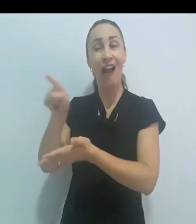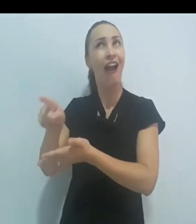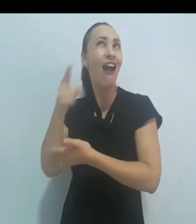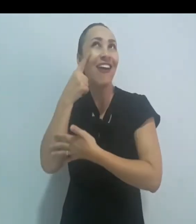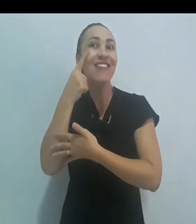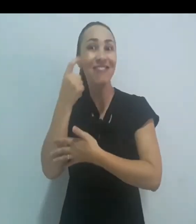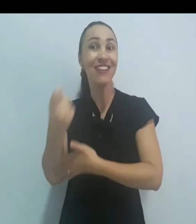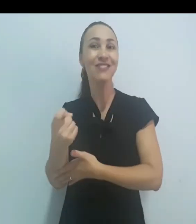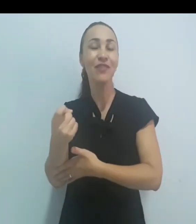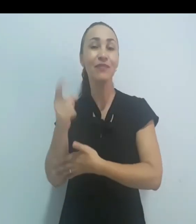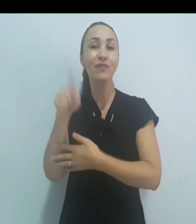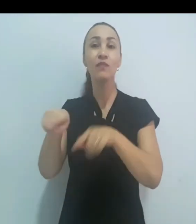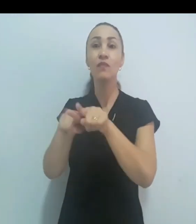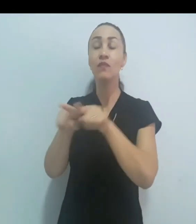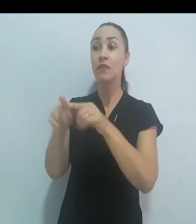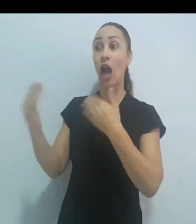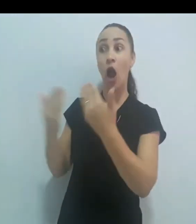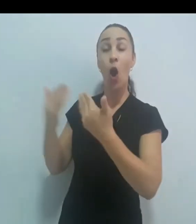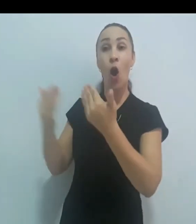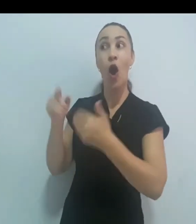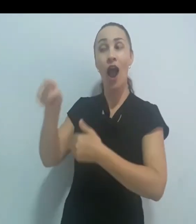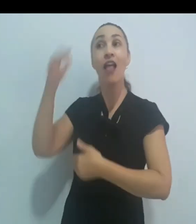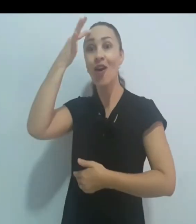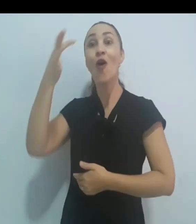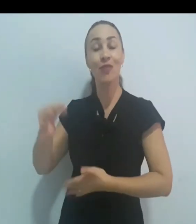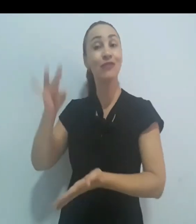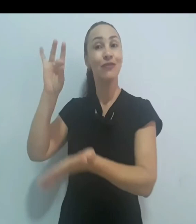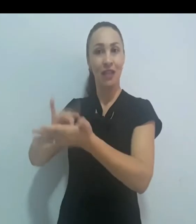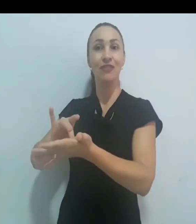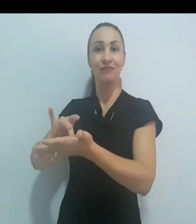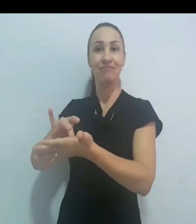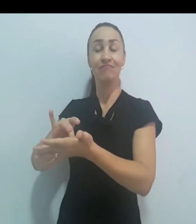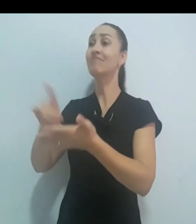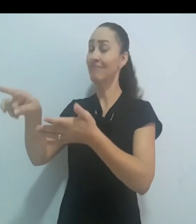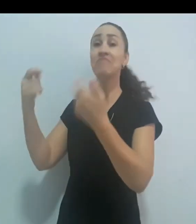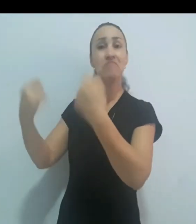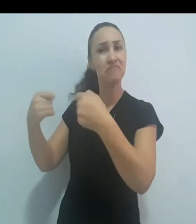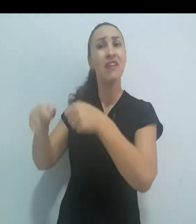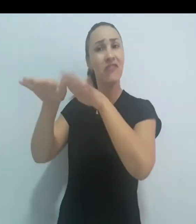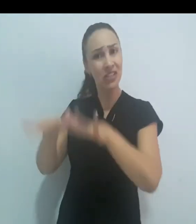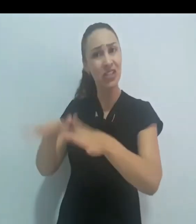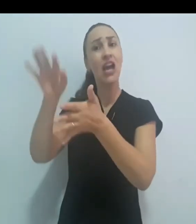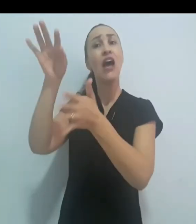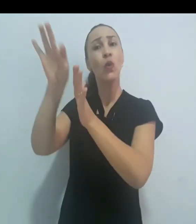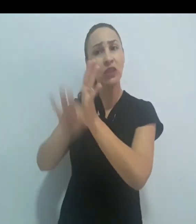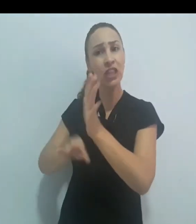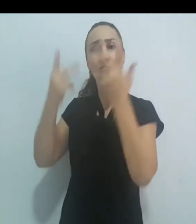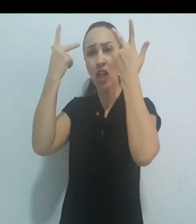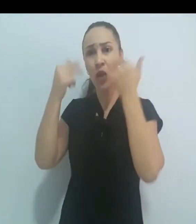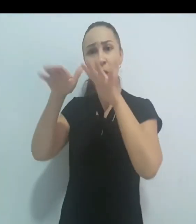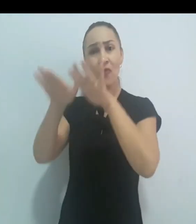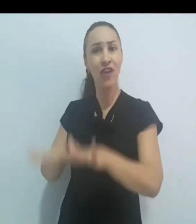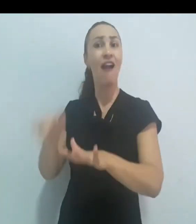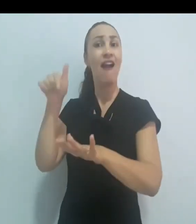texto escrito. E aí ela ficou muito interessada, e aí na conversa ela entendeu que de fato era necessário deixar o texto